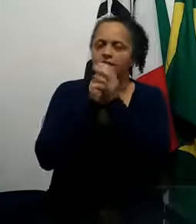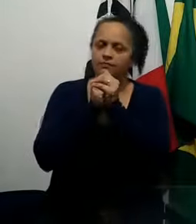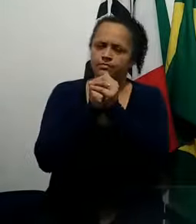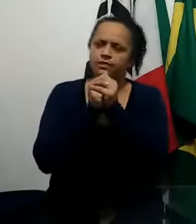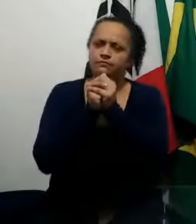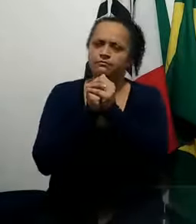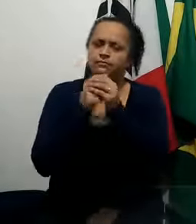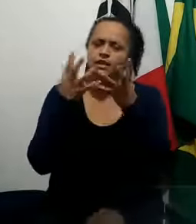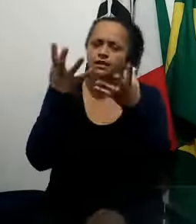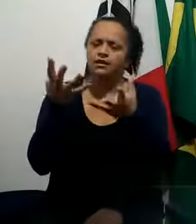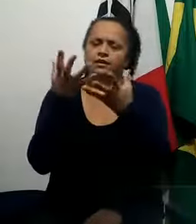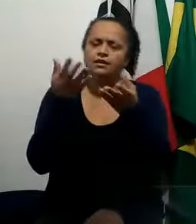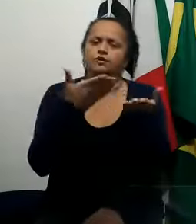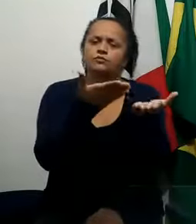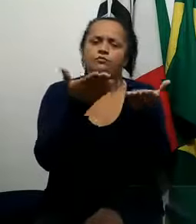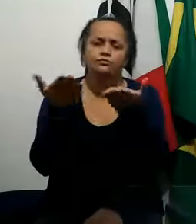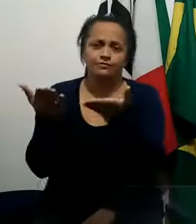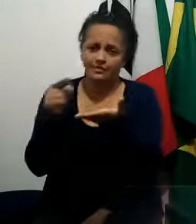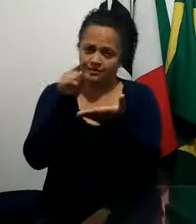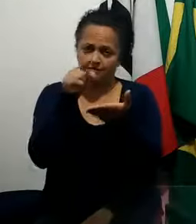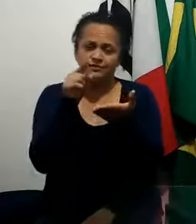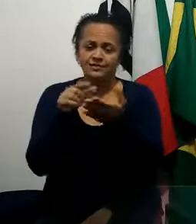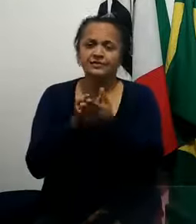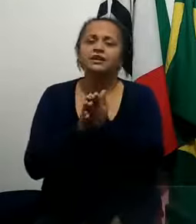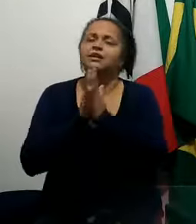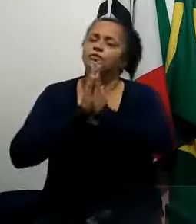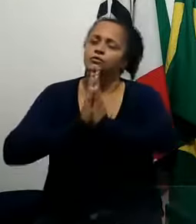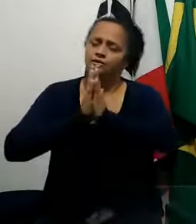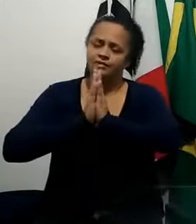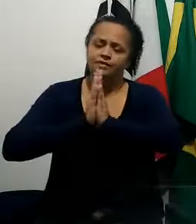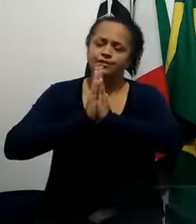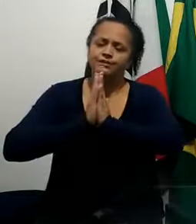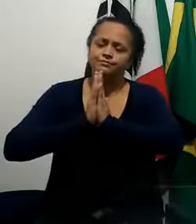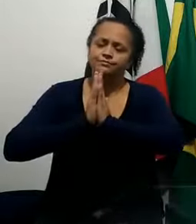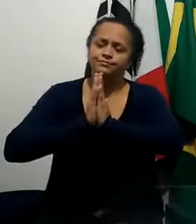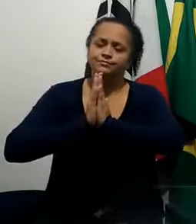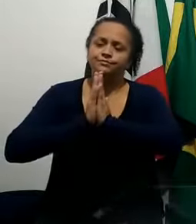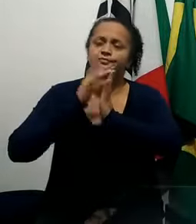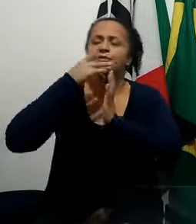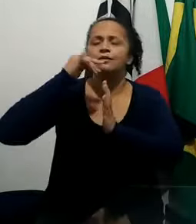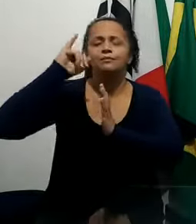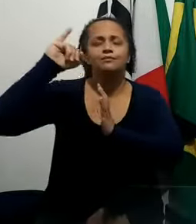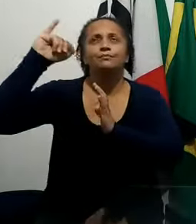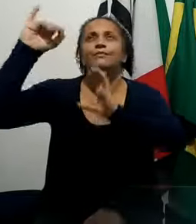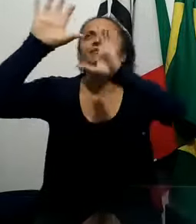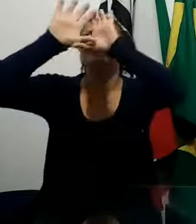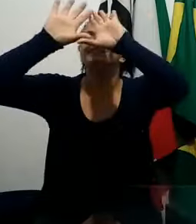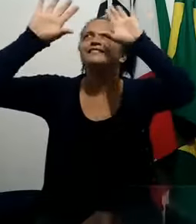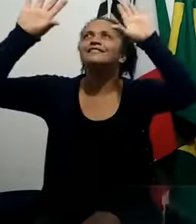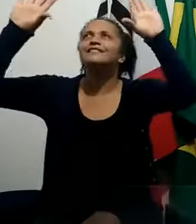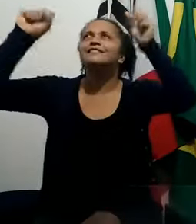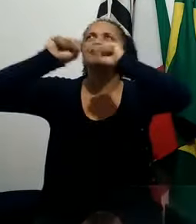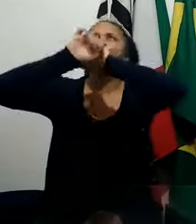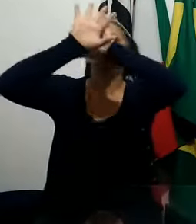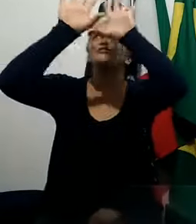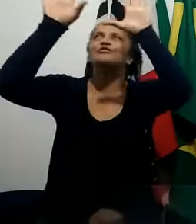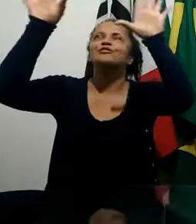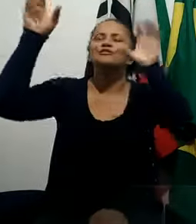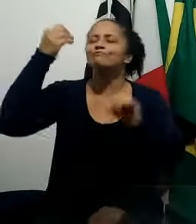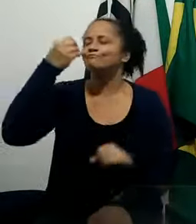convidar você a fechar seus olhos e nós vamos orar ao Senhor. Feche seus olhos. Pai celestial, Pai glorioso,